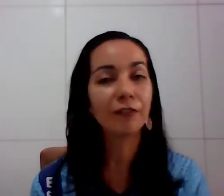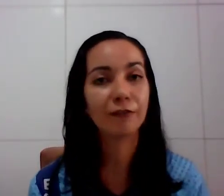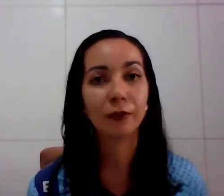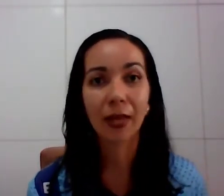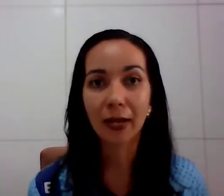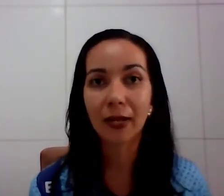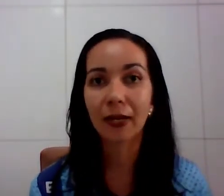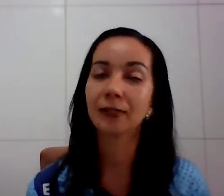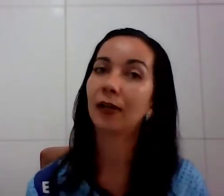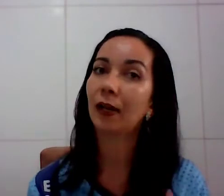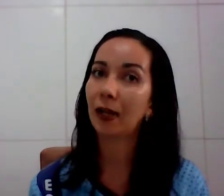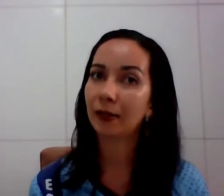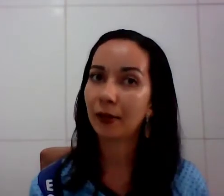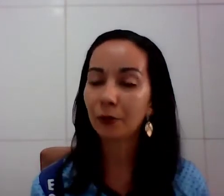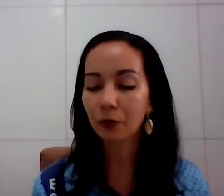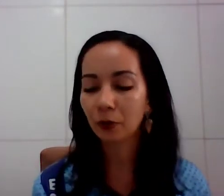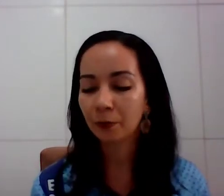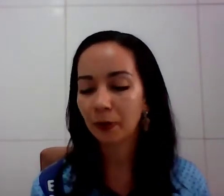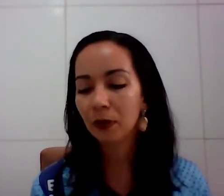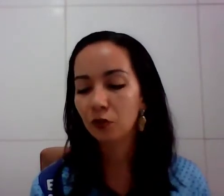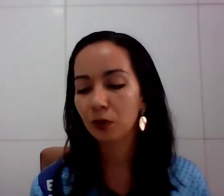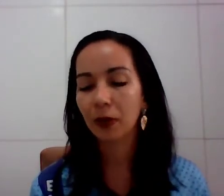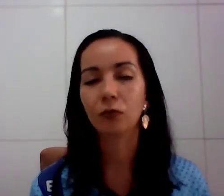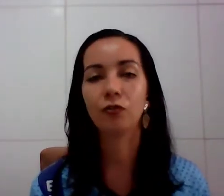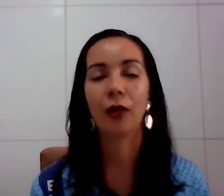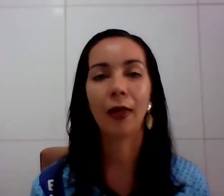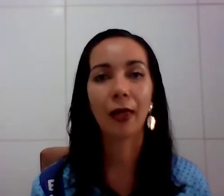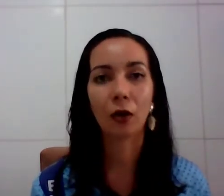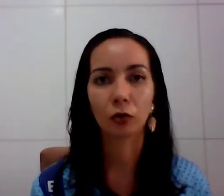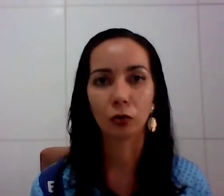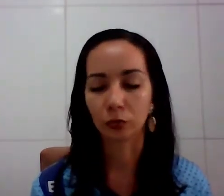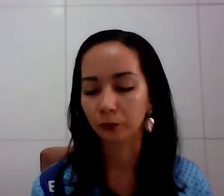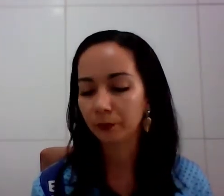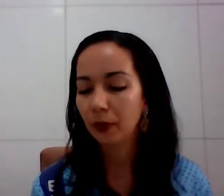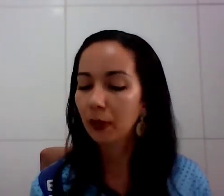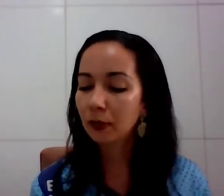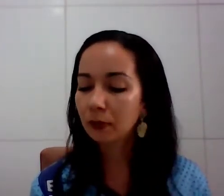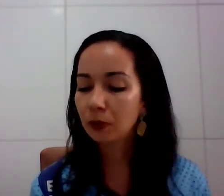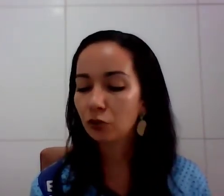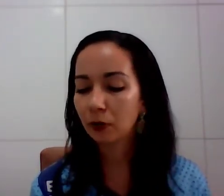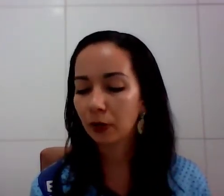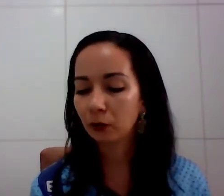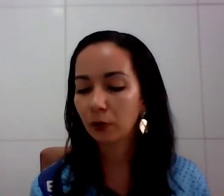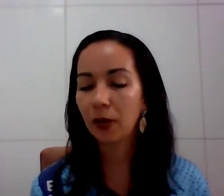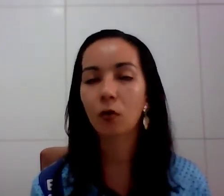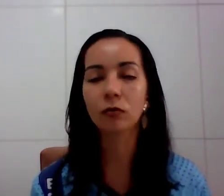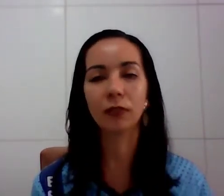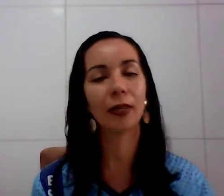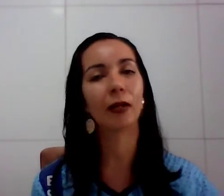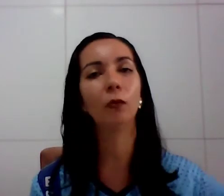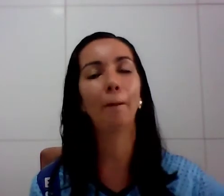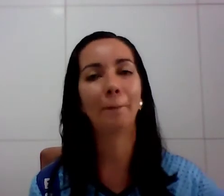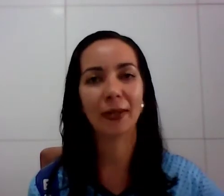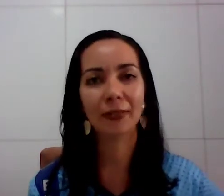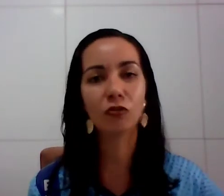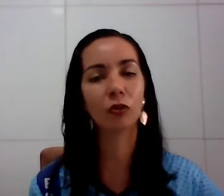viveu na Grécia, lá na Europa, chamado de Heródoto. Esse historiador, ele é considerado o pai da